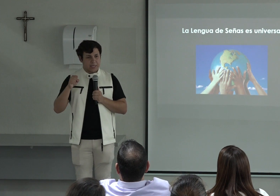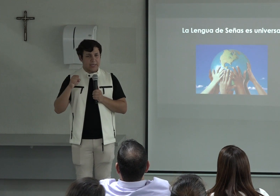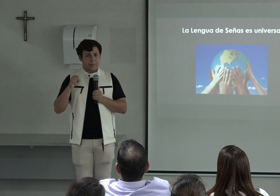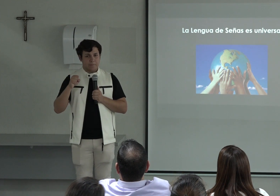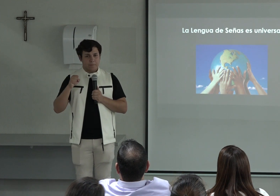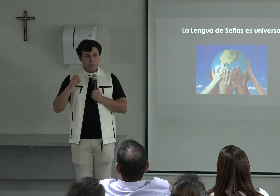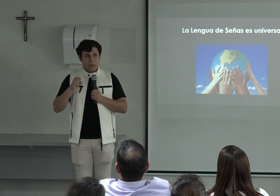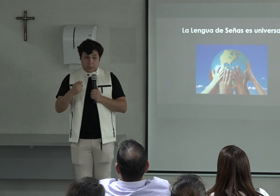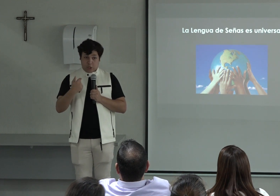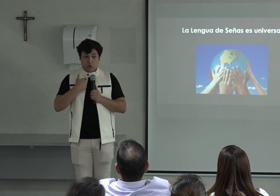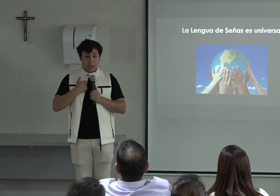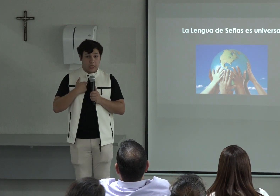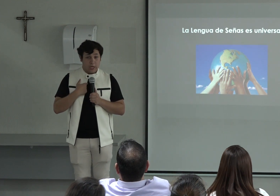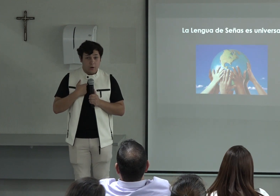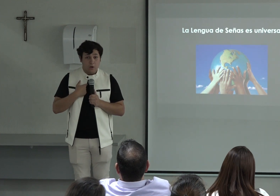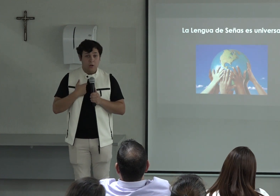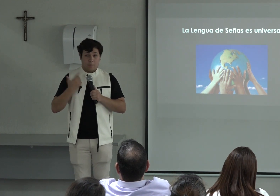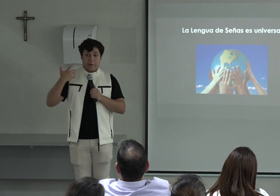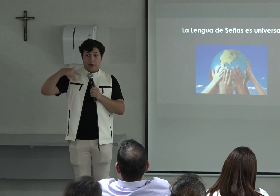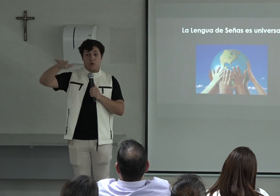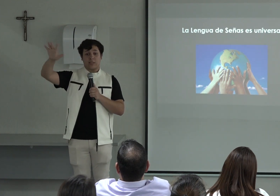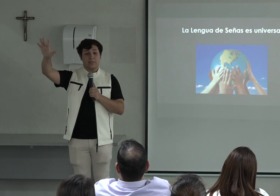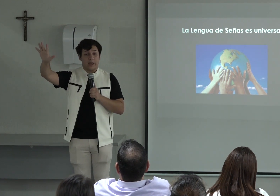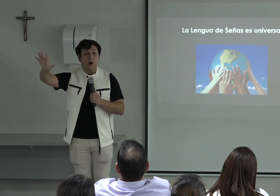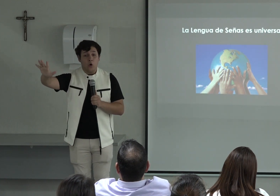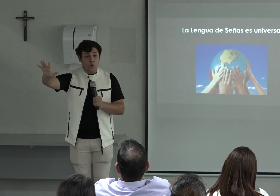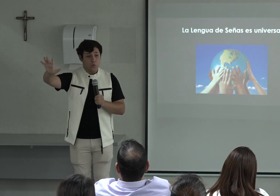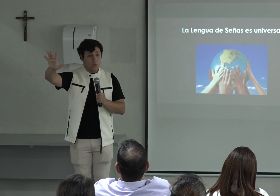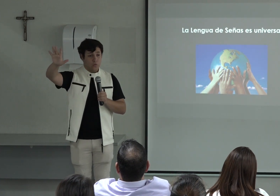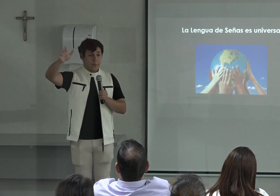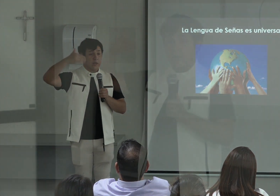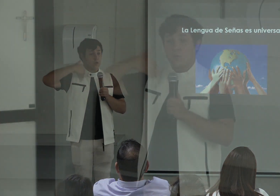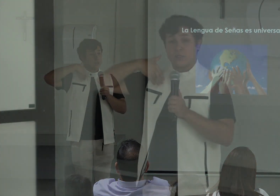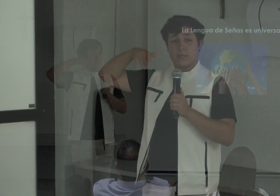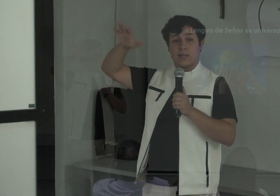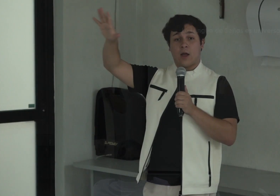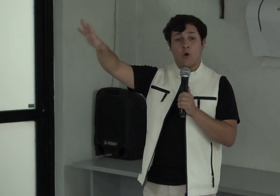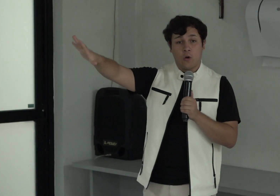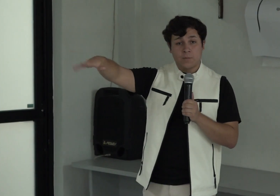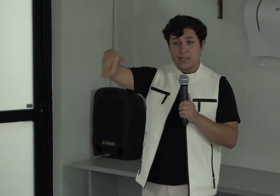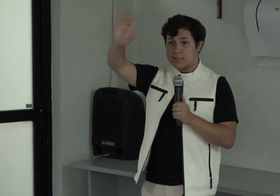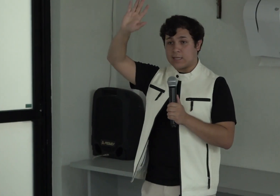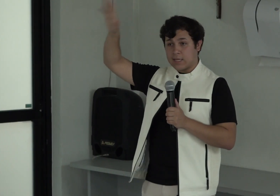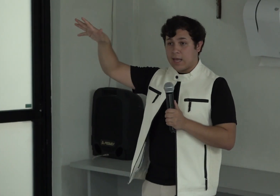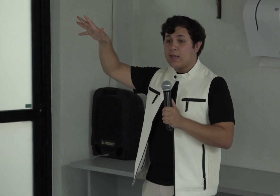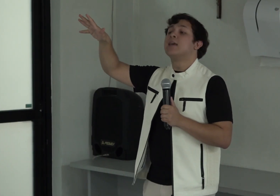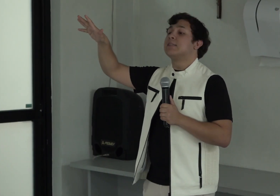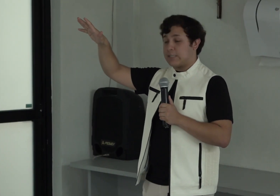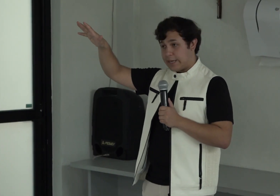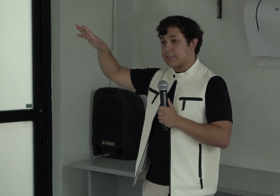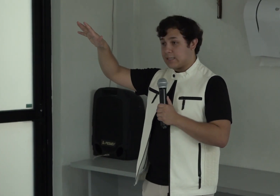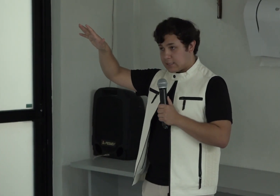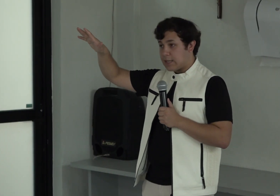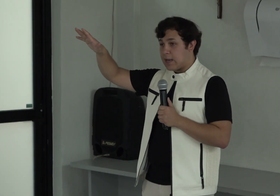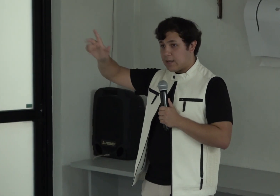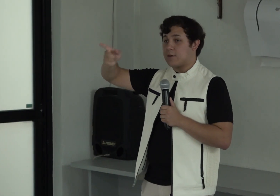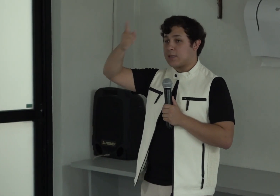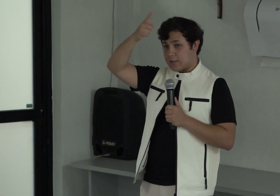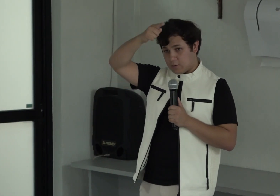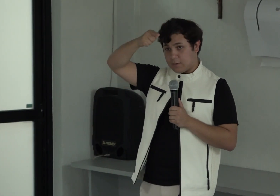mexicana. Si yo quiero ver cosas de la ONU, ver cosas de la OMS, etcétera, sí existe la lengua de señas